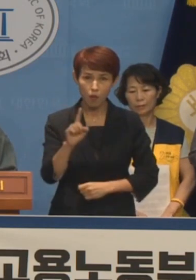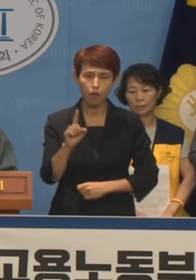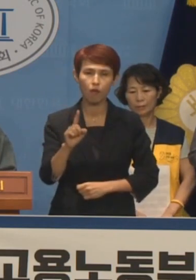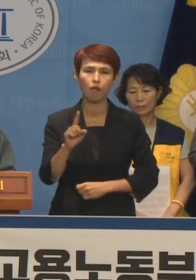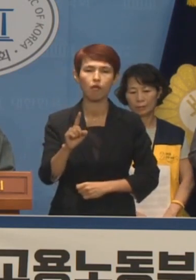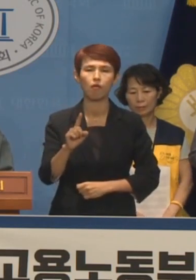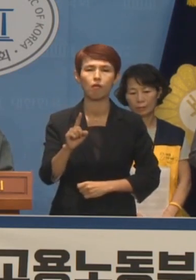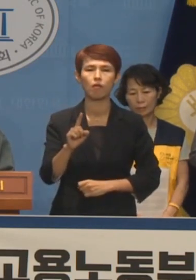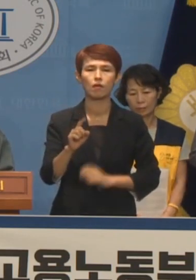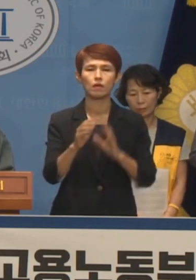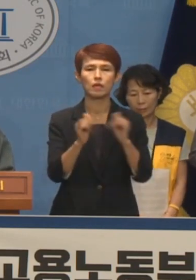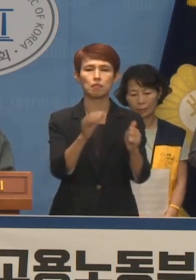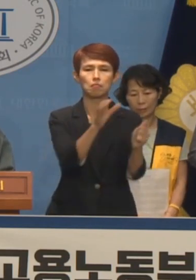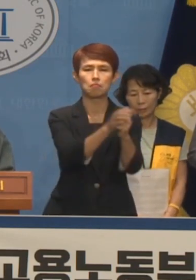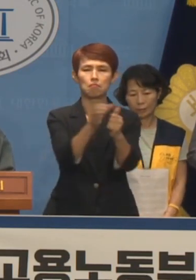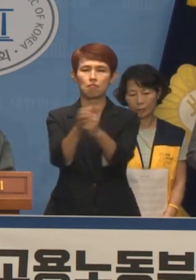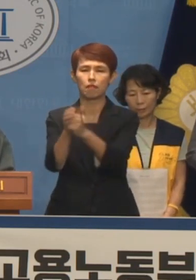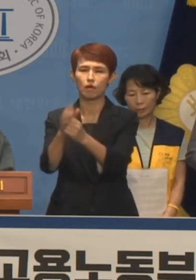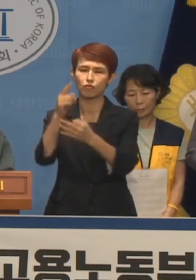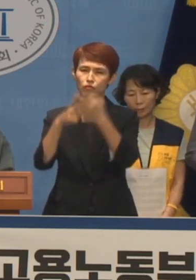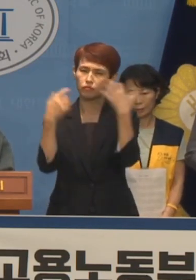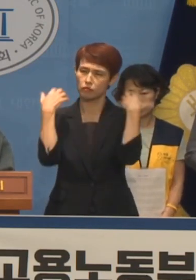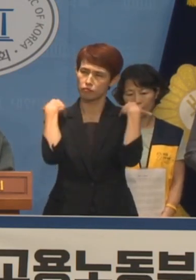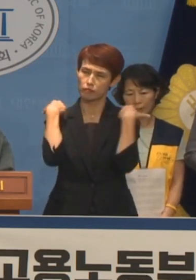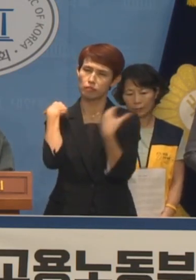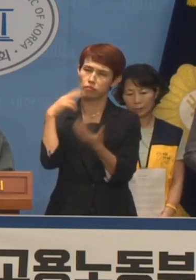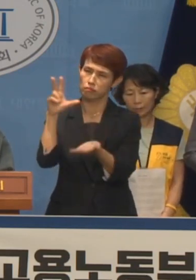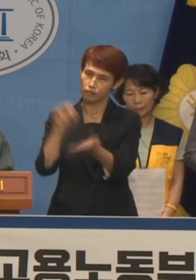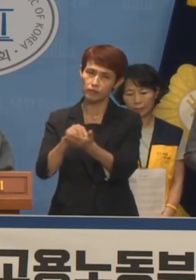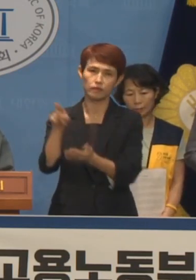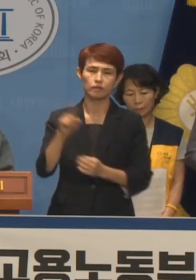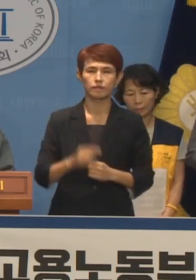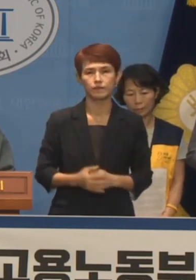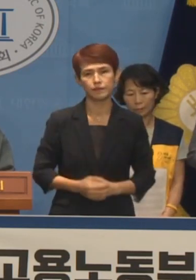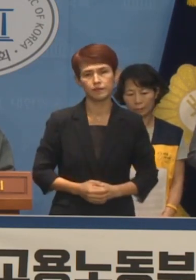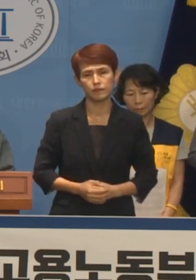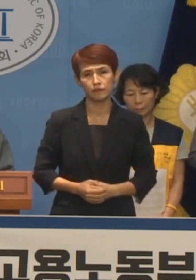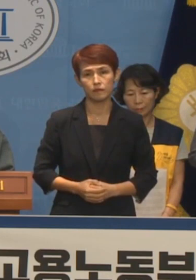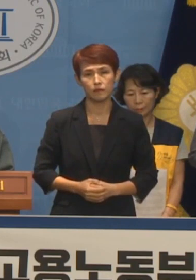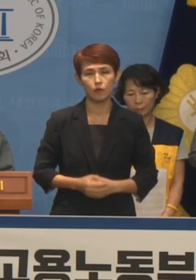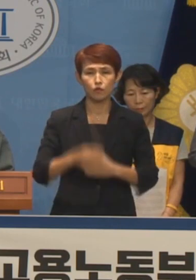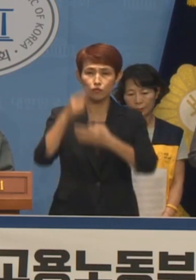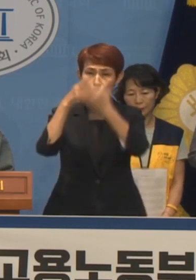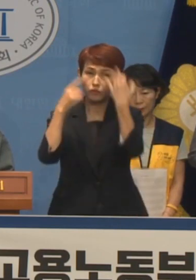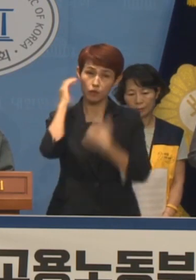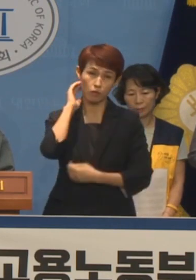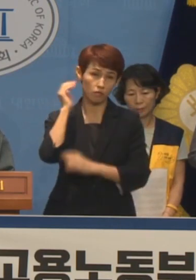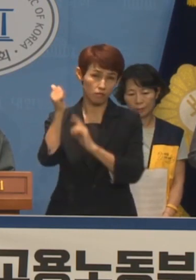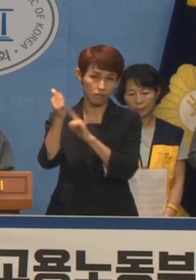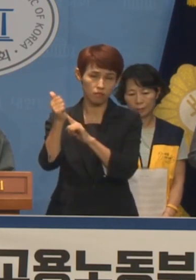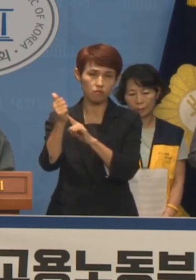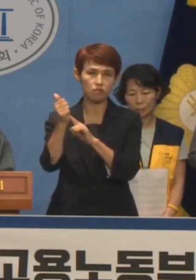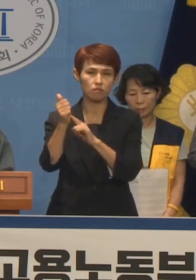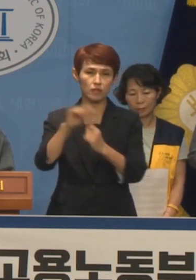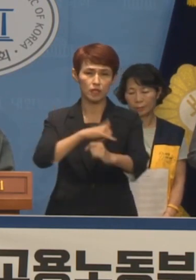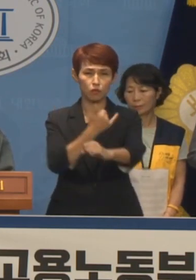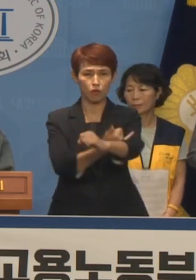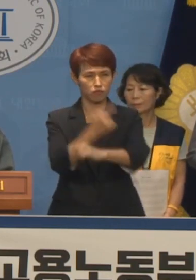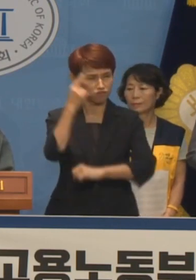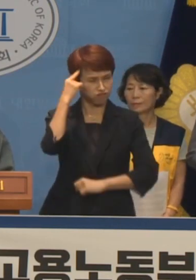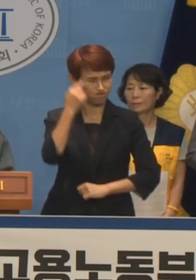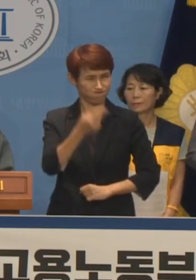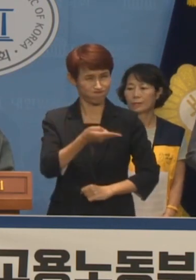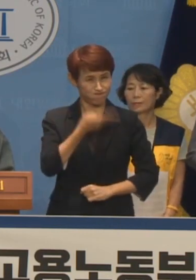인사를 갱신하듯 벌이고 있는 윤석열 정부의 인사 참사입니다. 최근 윤석열 대통령은 인권의 개념도 정립되지